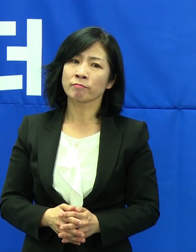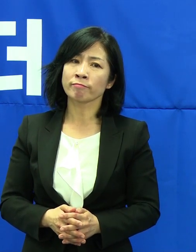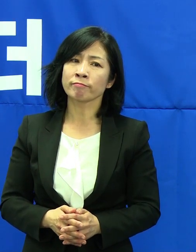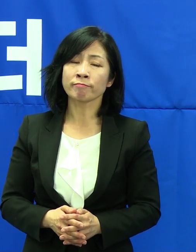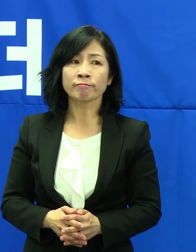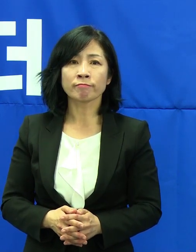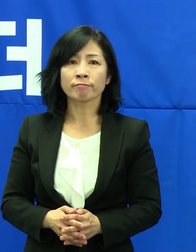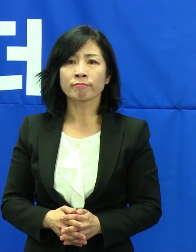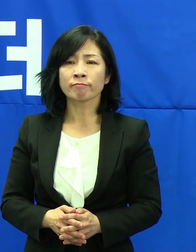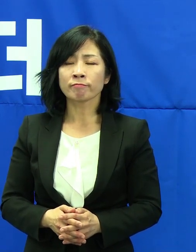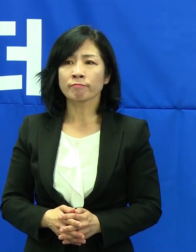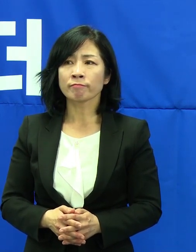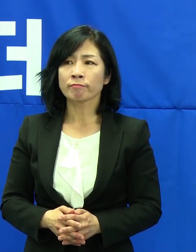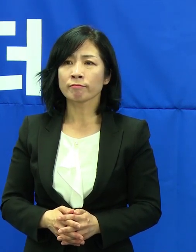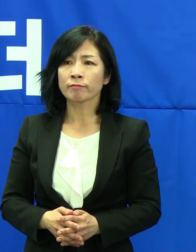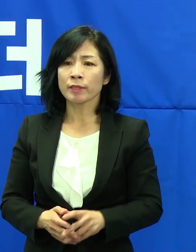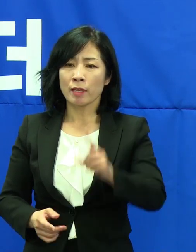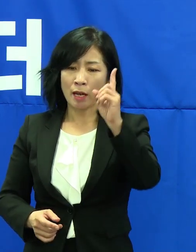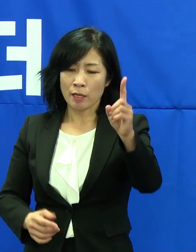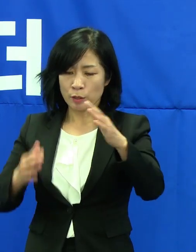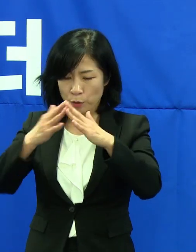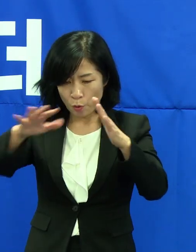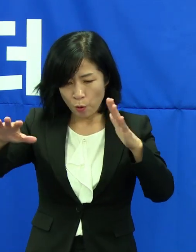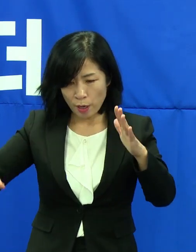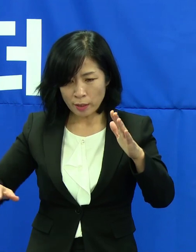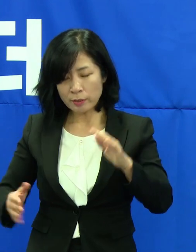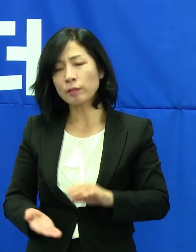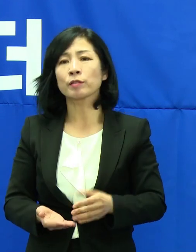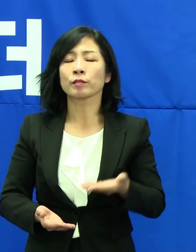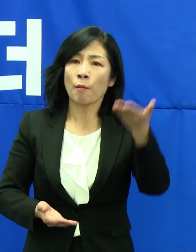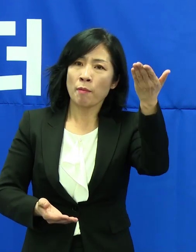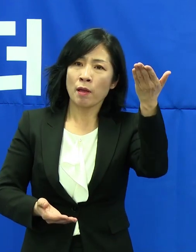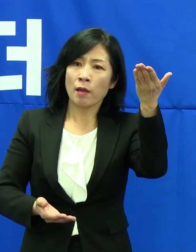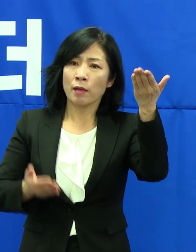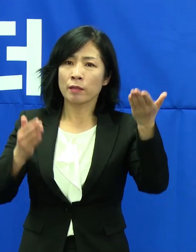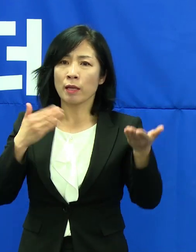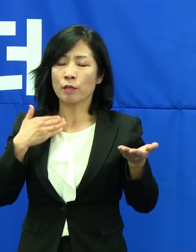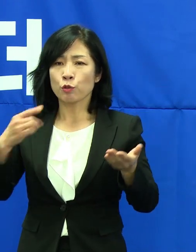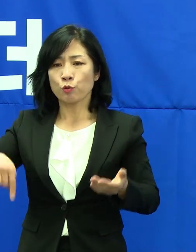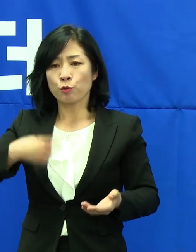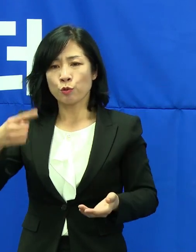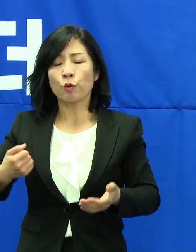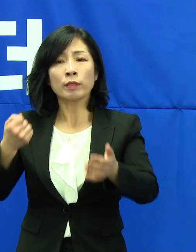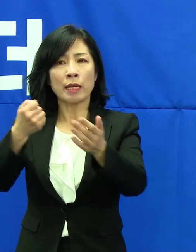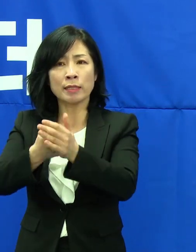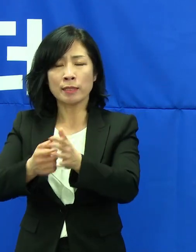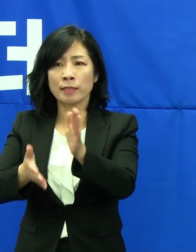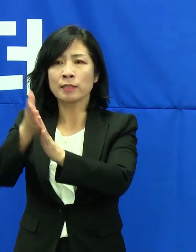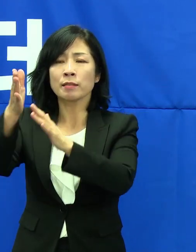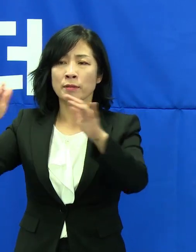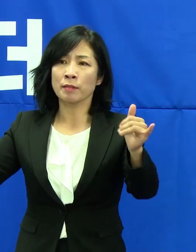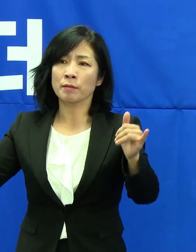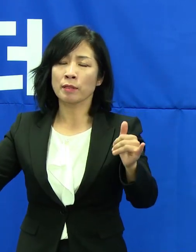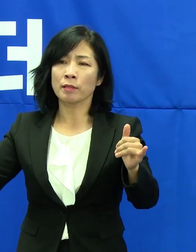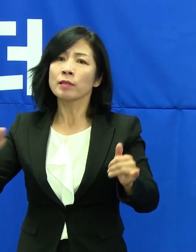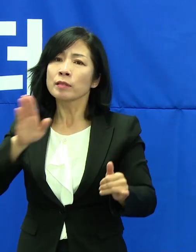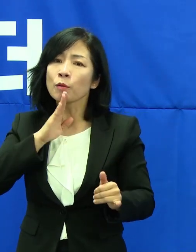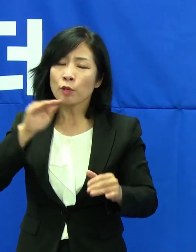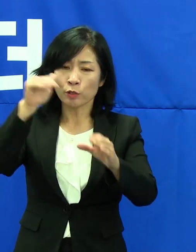되었습니다. 또 한 고향의 지역 선배분이고, 그래서 저는 스스로 다짐을 했습니다. 시민 여러분들이